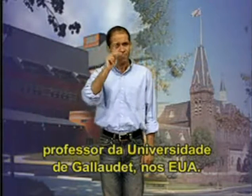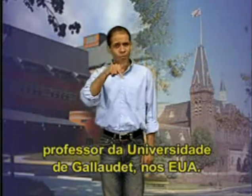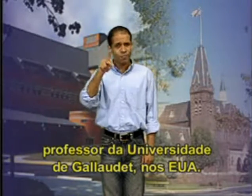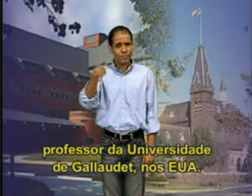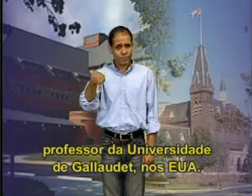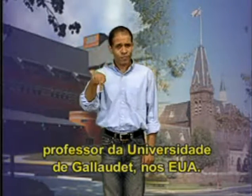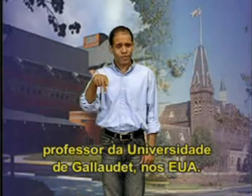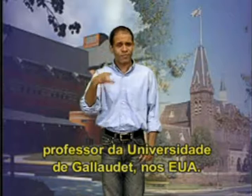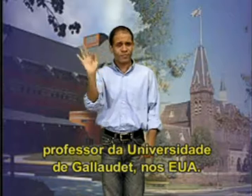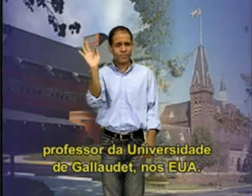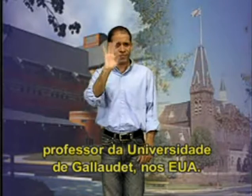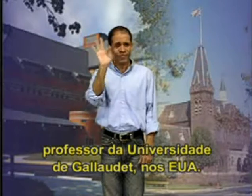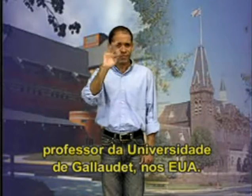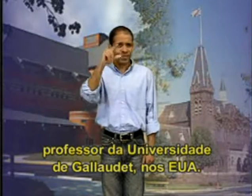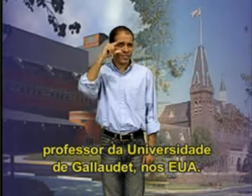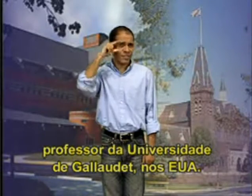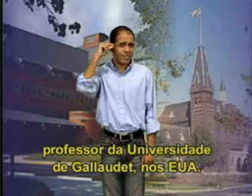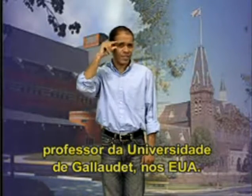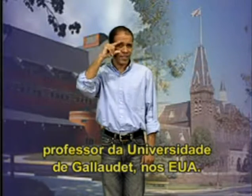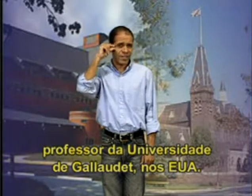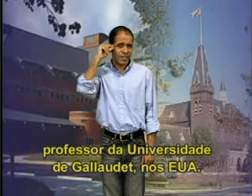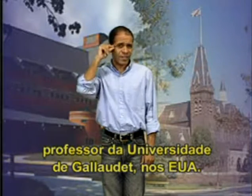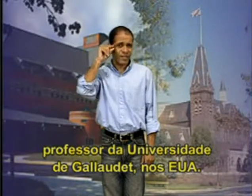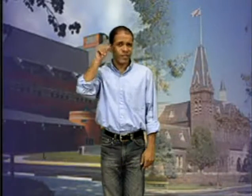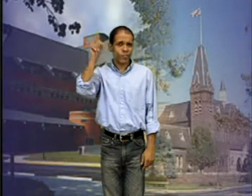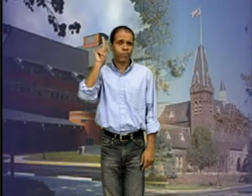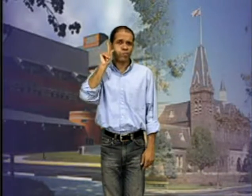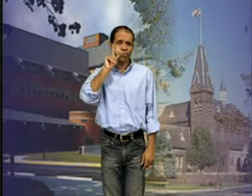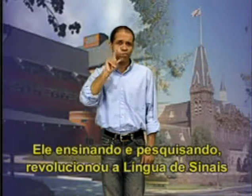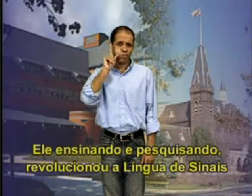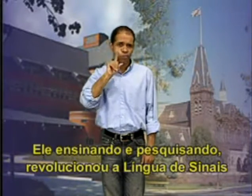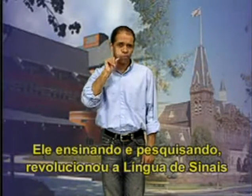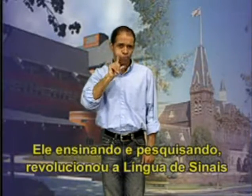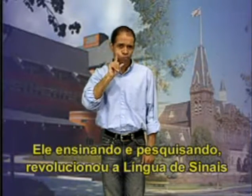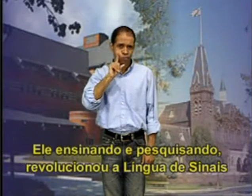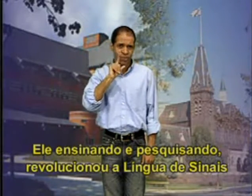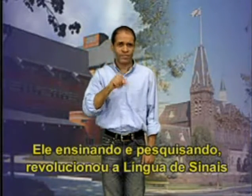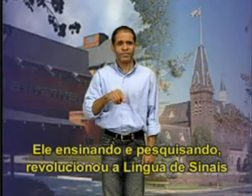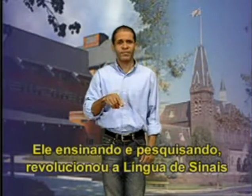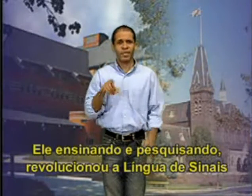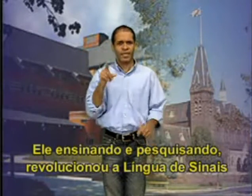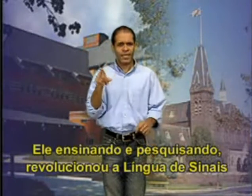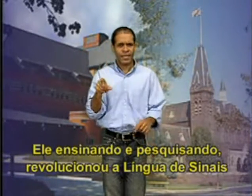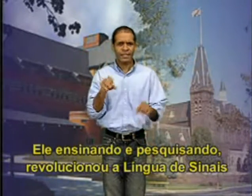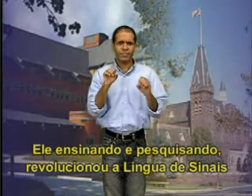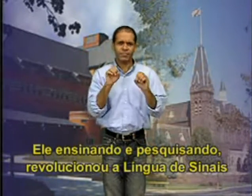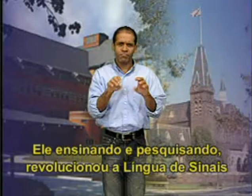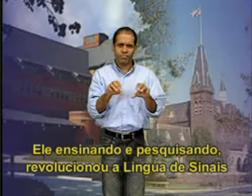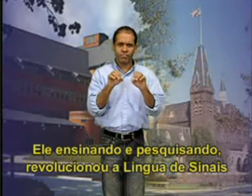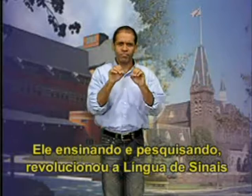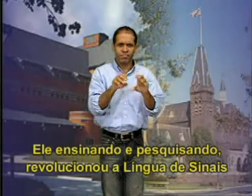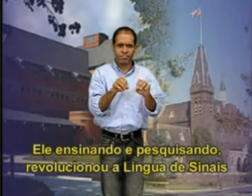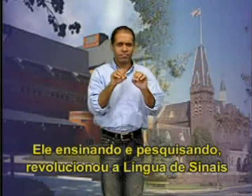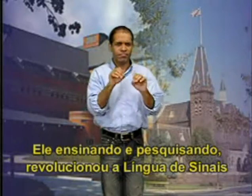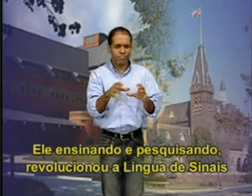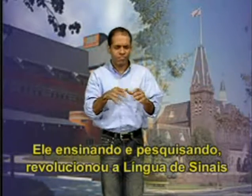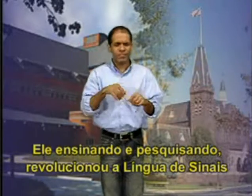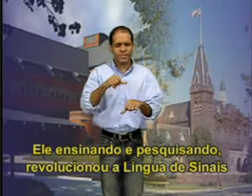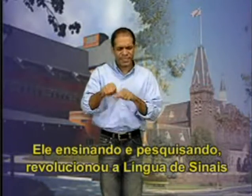professor da Universidade de Gallaudet nos Estados Unidos. Ele, ensinando e pesquisando, revolucionou a língua de sinais